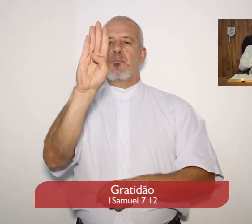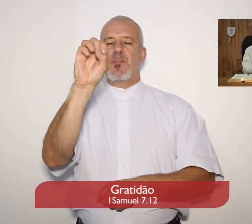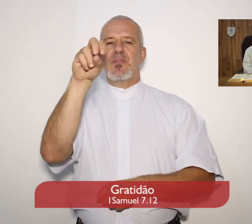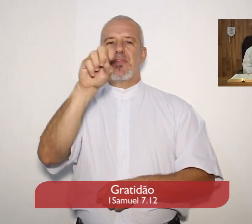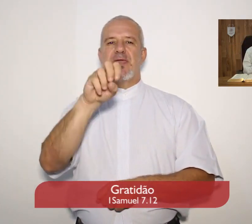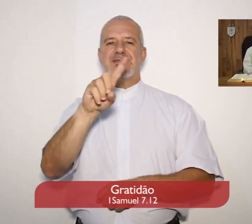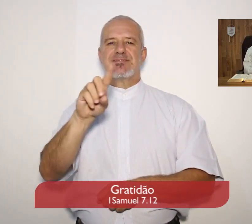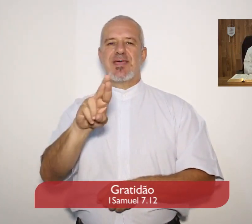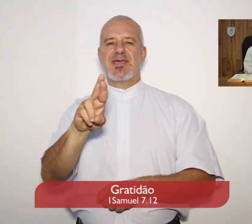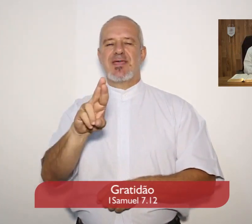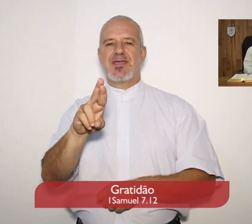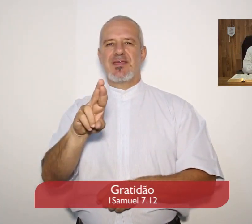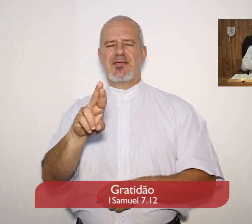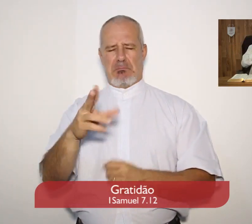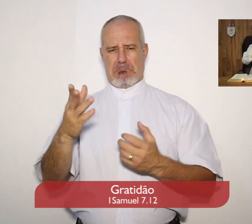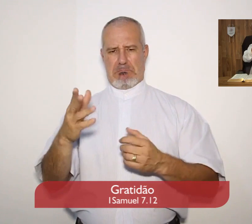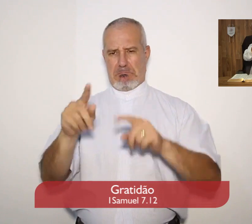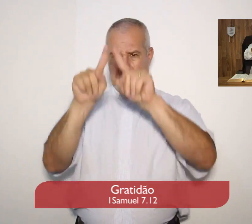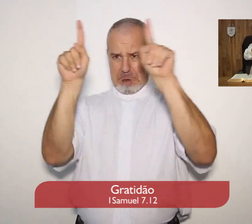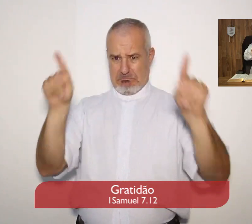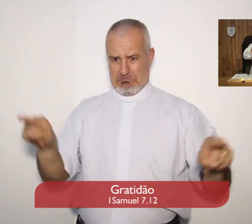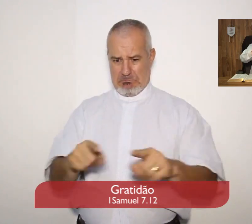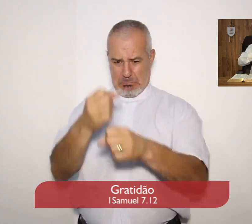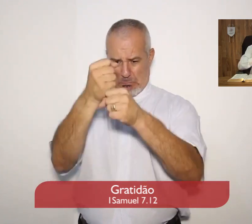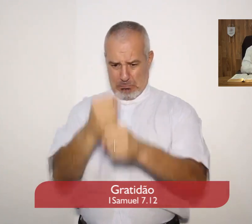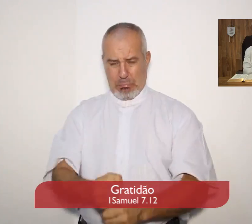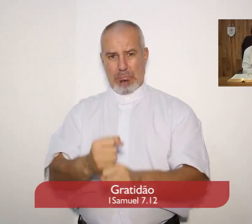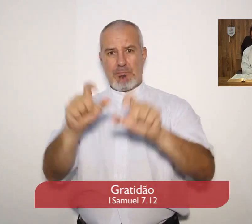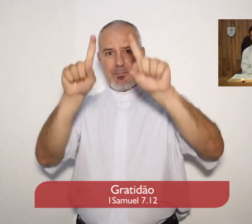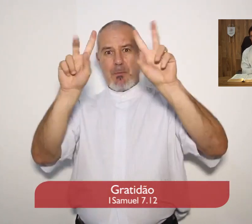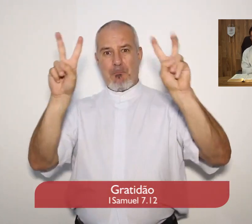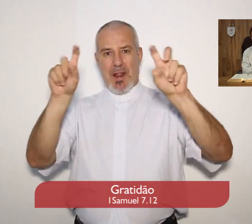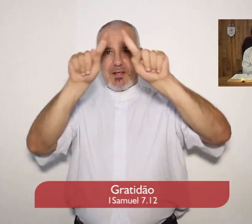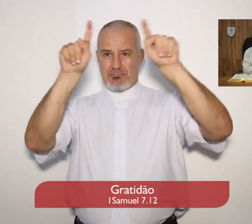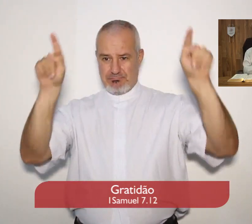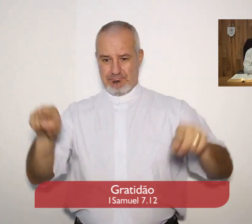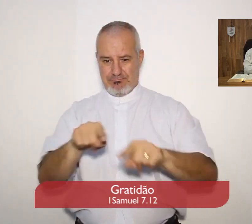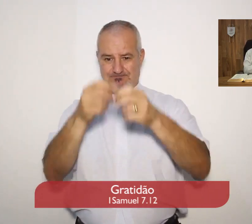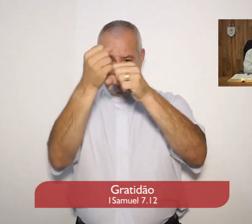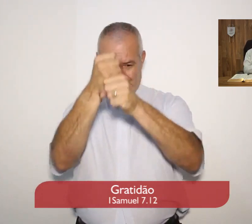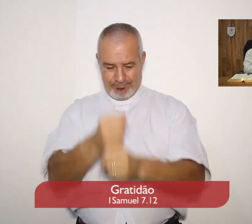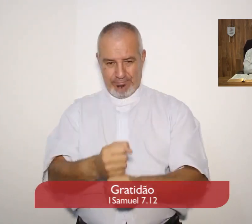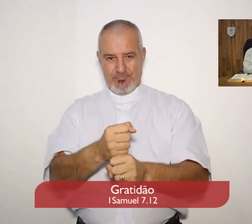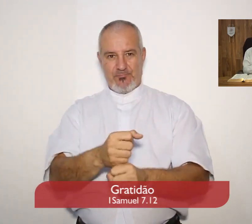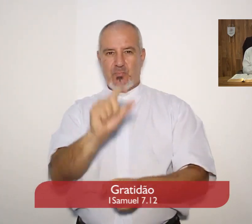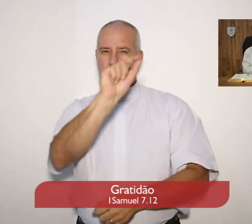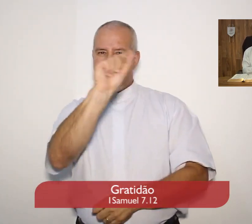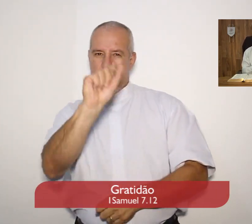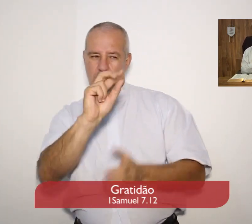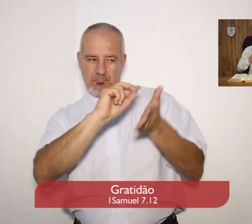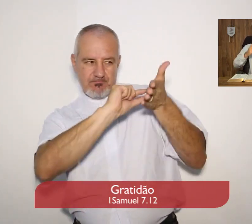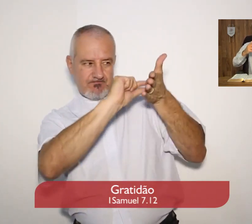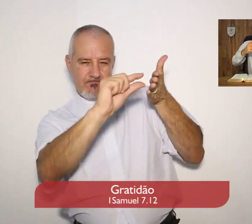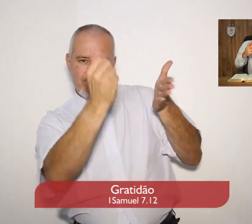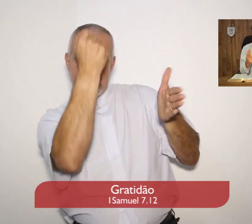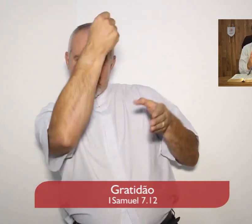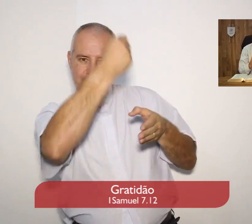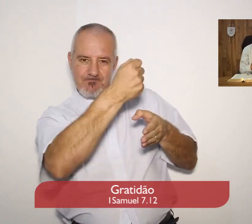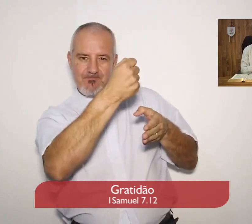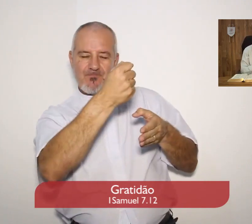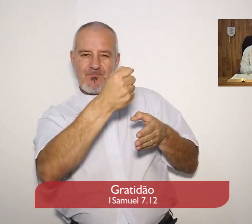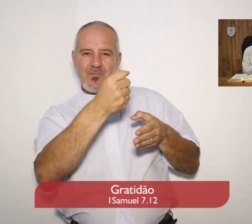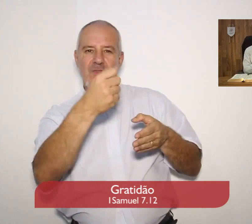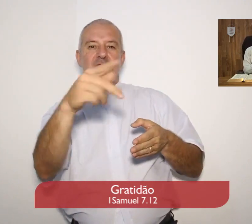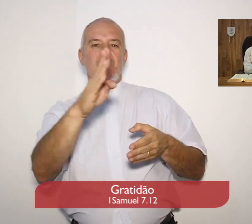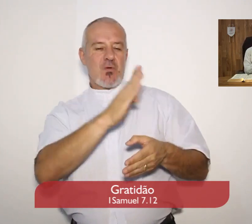Ebenezer. Eu quero que você também, neste momento, você possa fazer um monumento